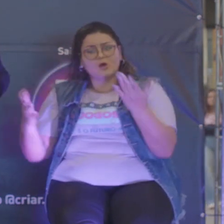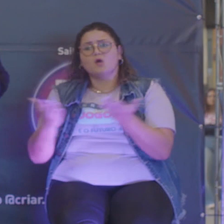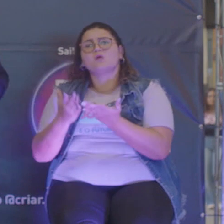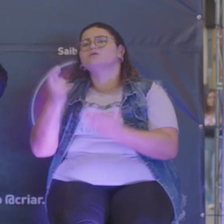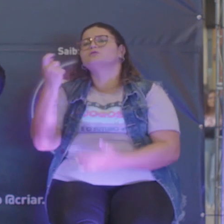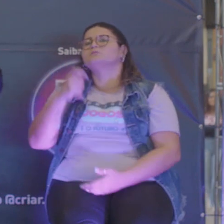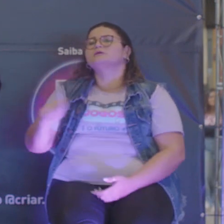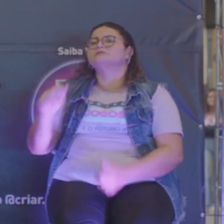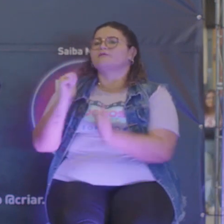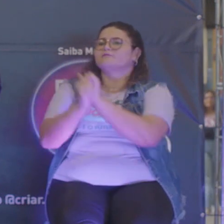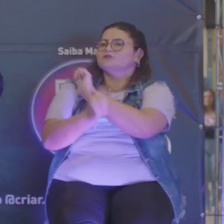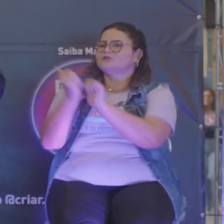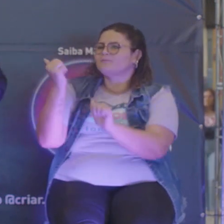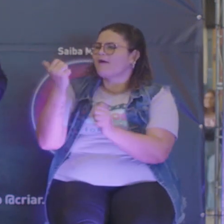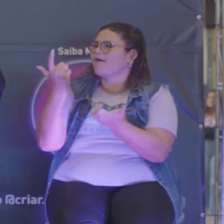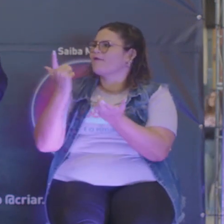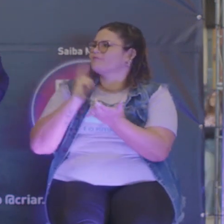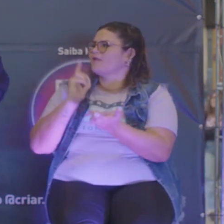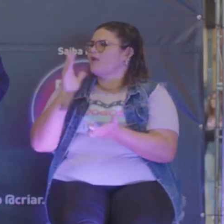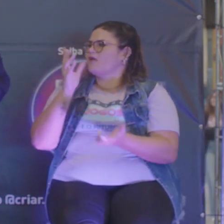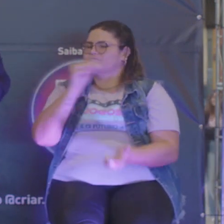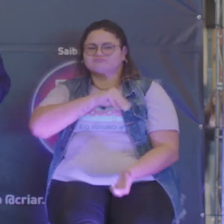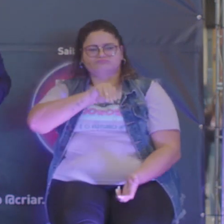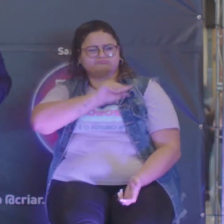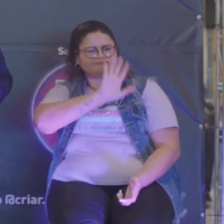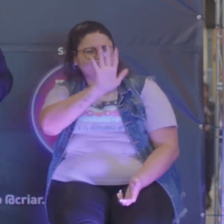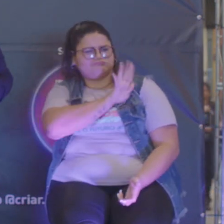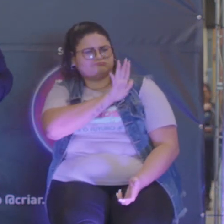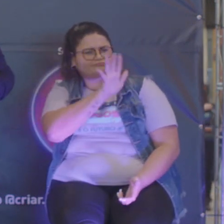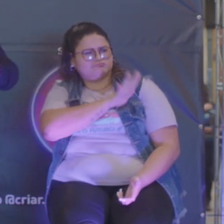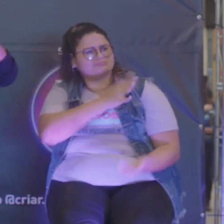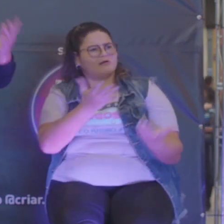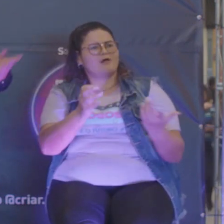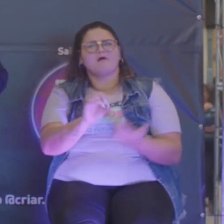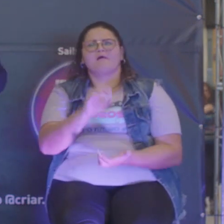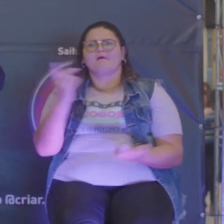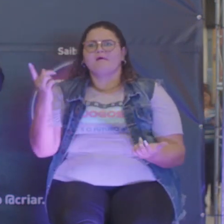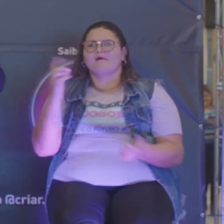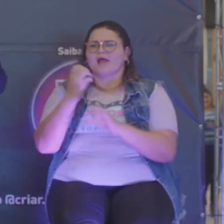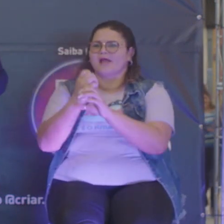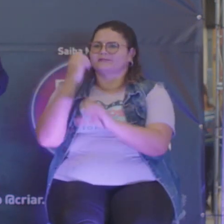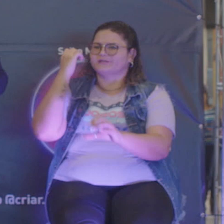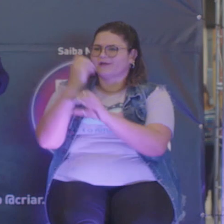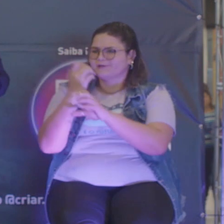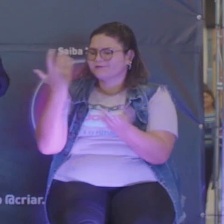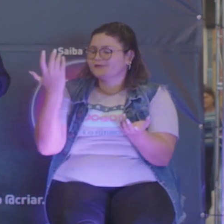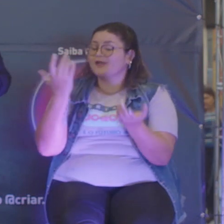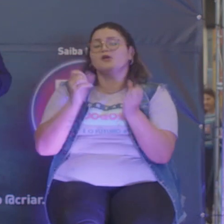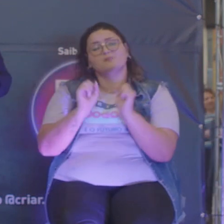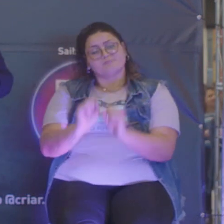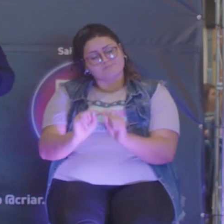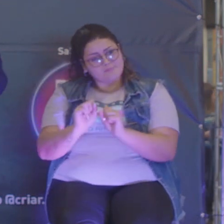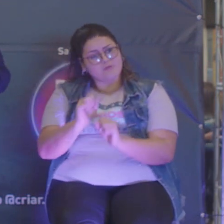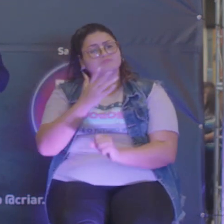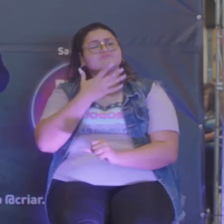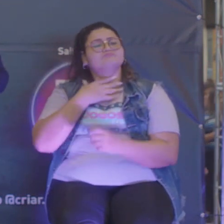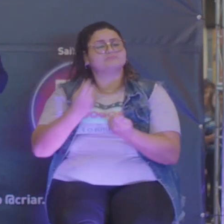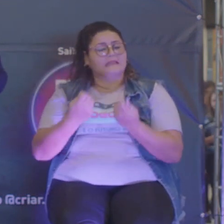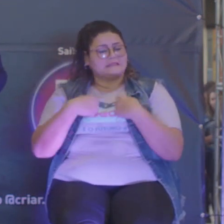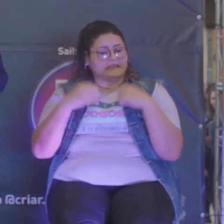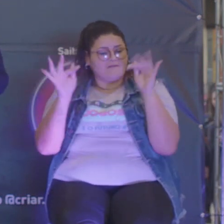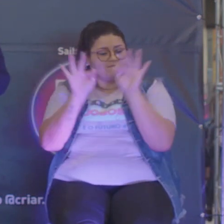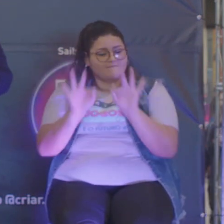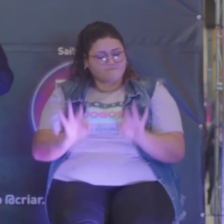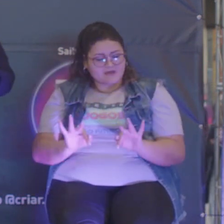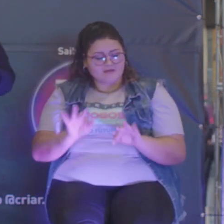precisa ser jogador de futebol para ter uma grana, você não precisa ser ali ou engenheiro, hoje você pode jogar, fazer algo que te faz feliz e ter